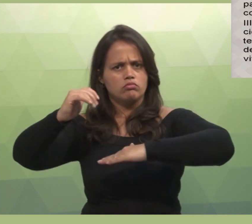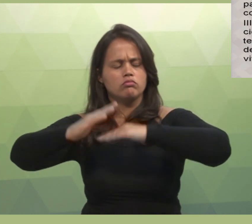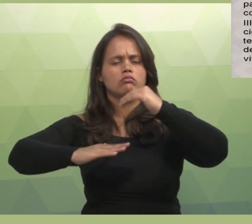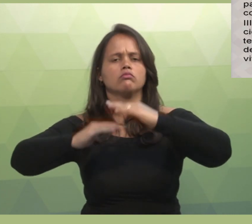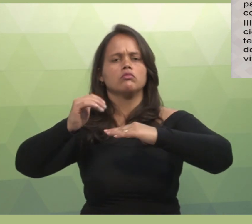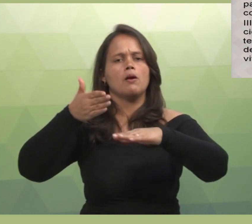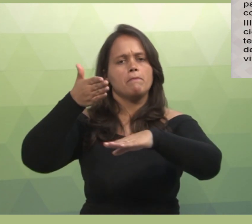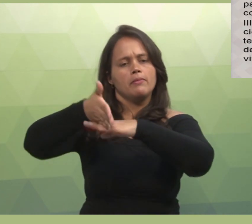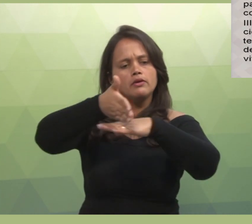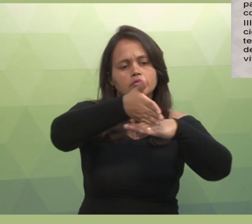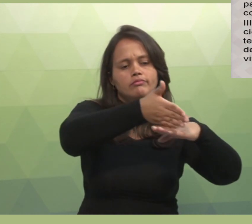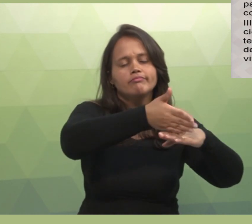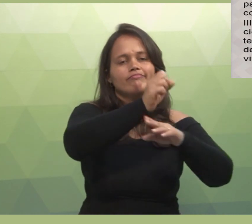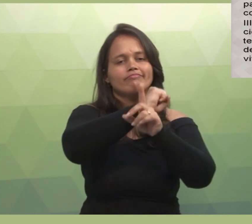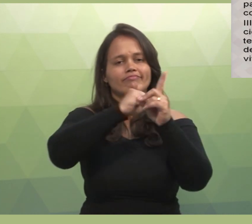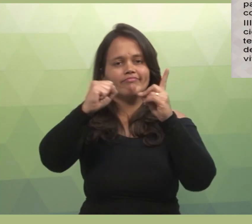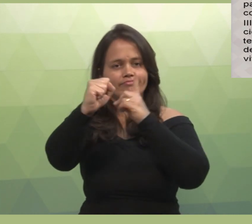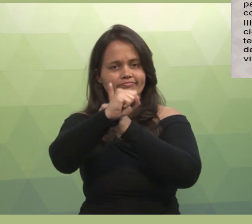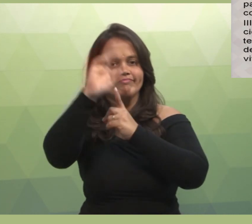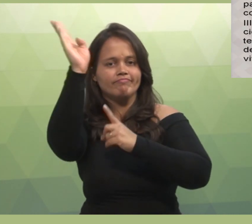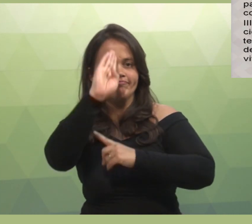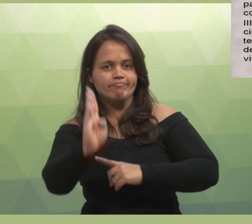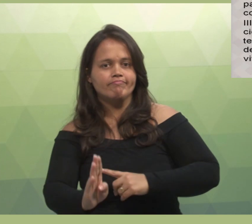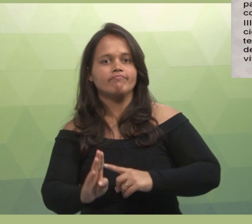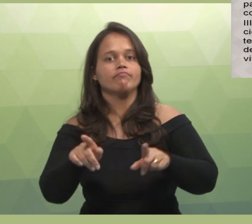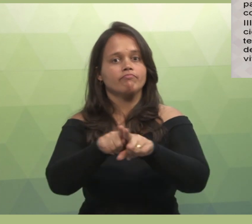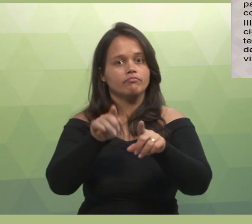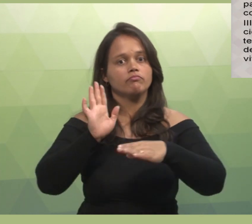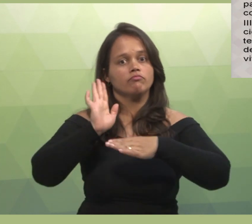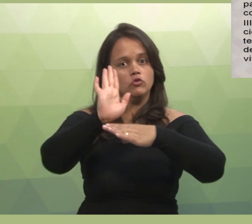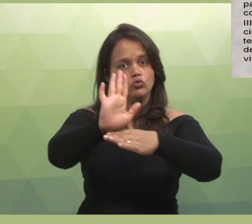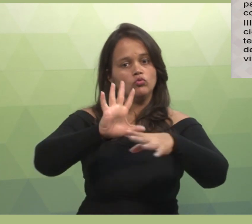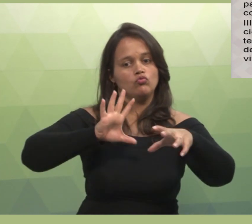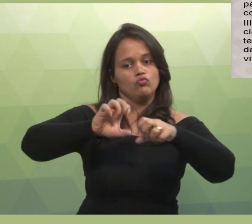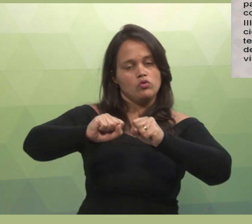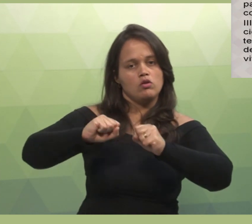sociedade brasileira e colaborar na sua formação contínua,